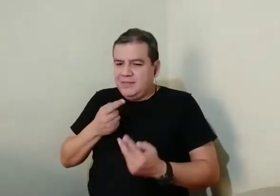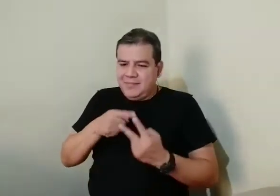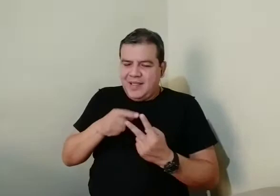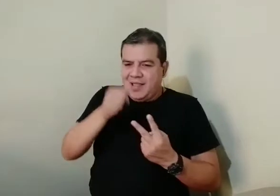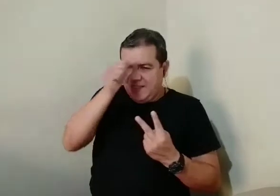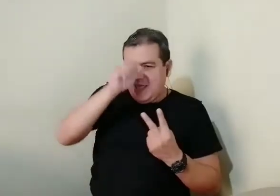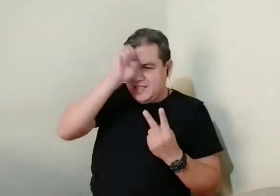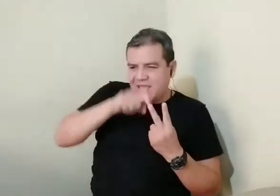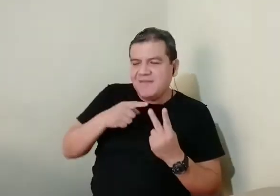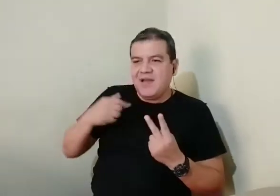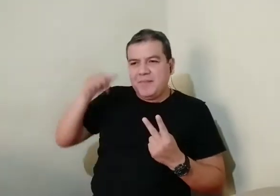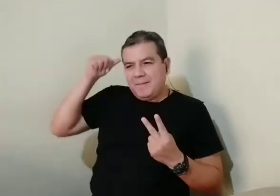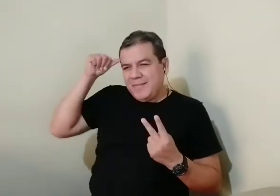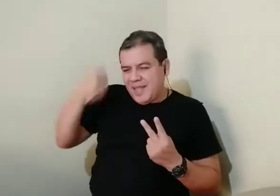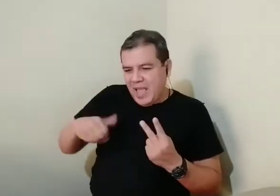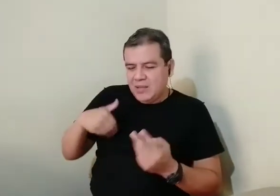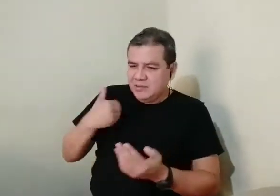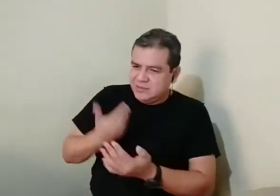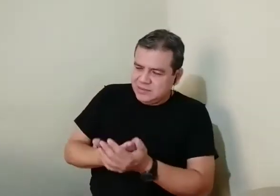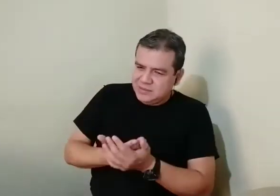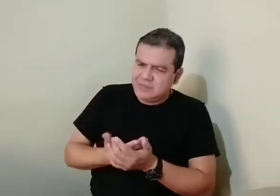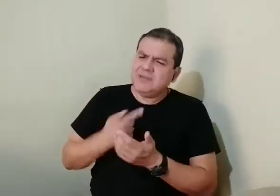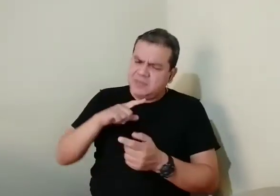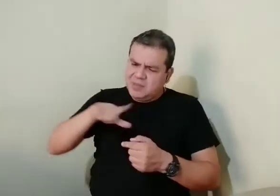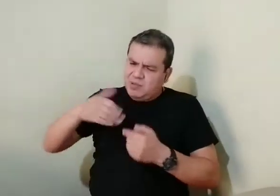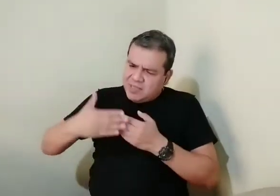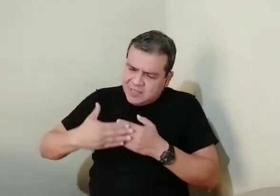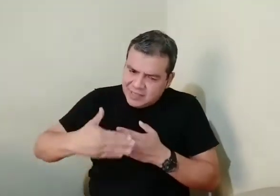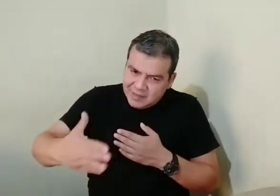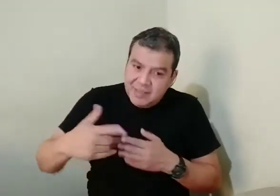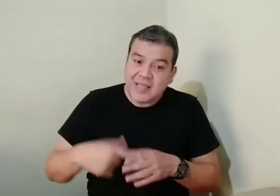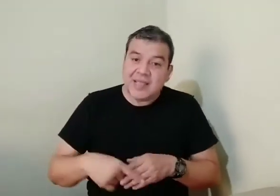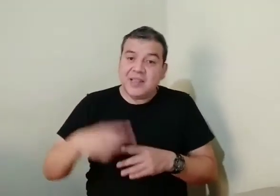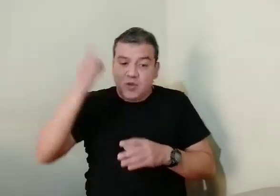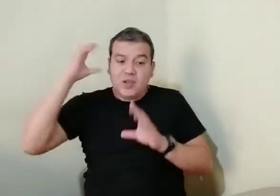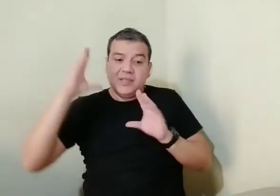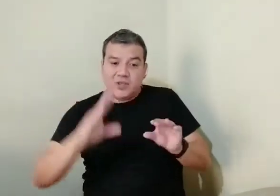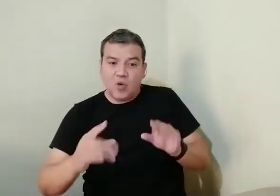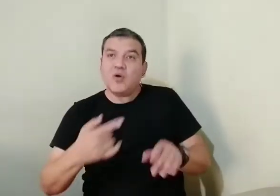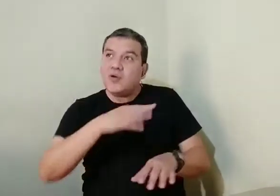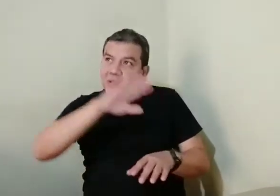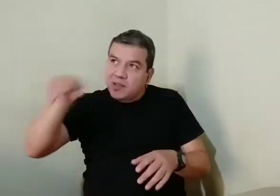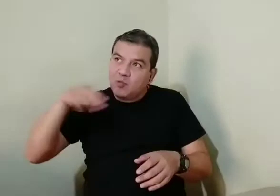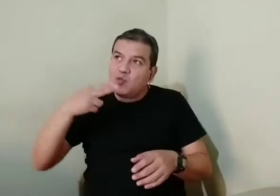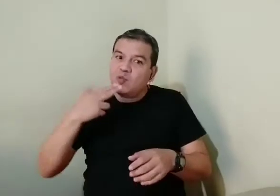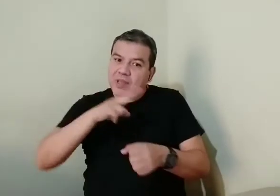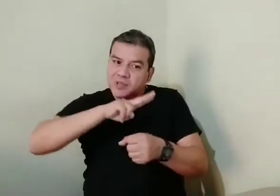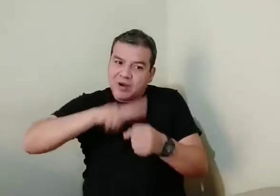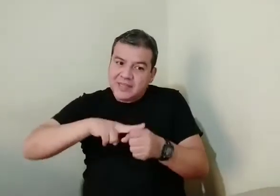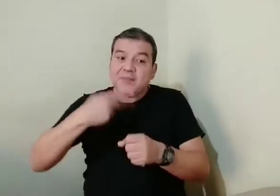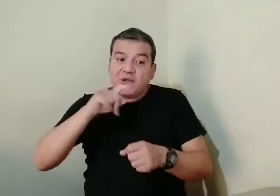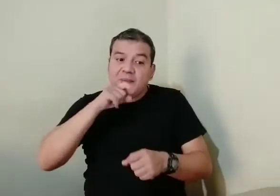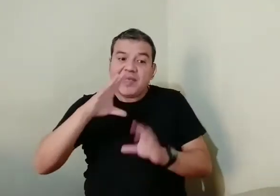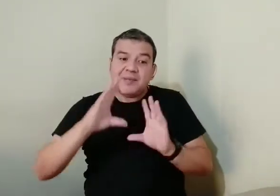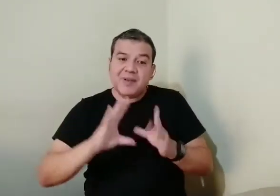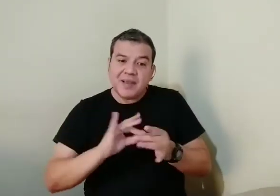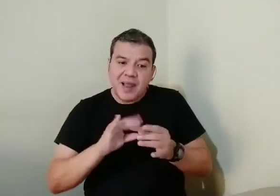mundo debía ser un modelo para el hombre en todos los tiempos. Como